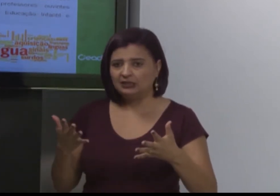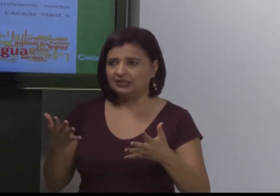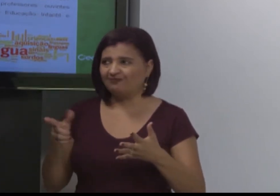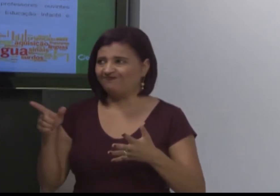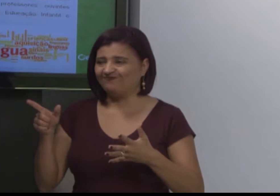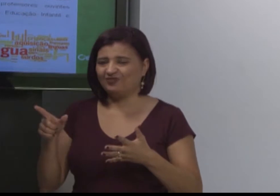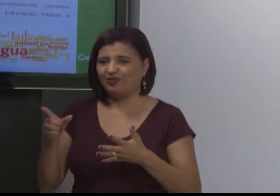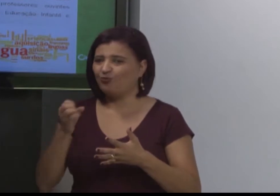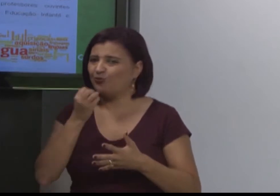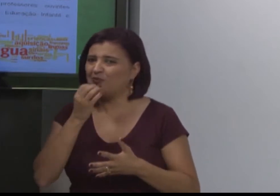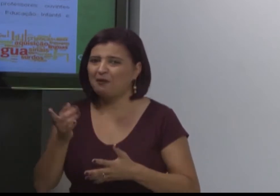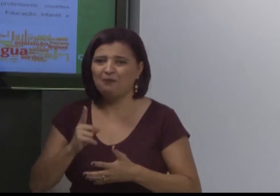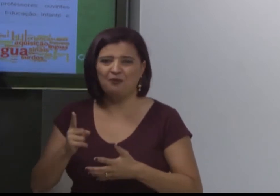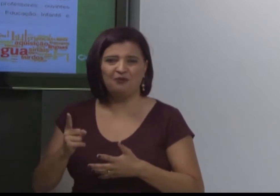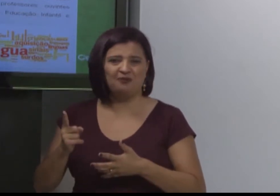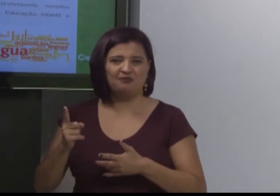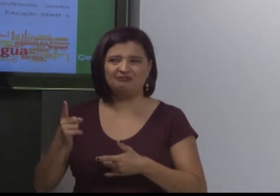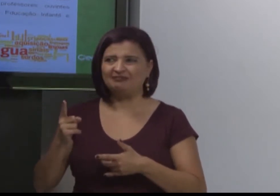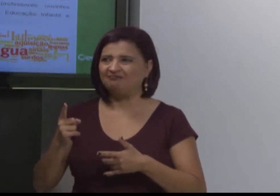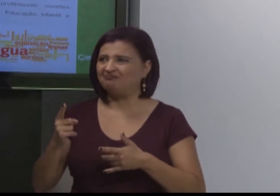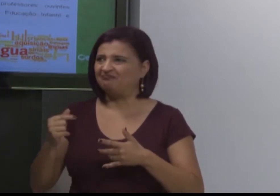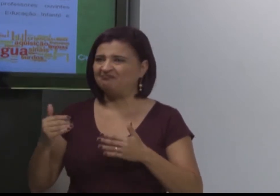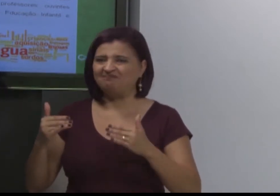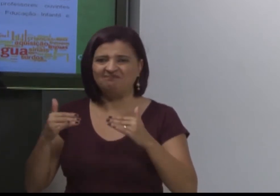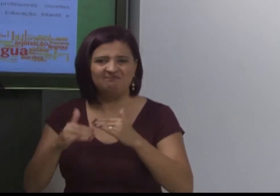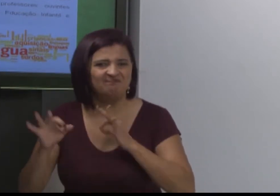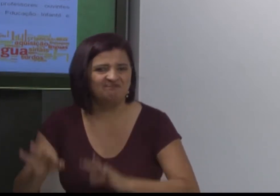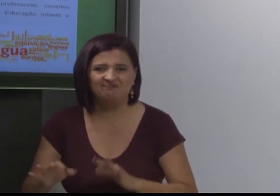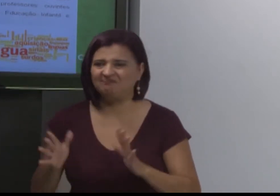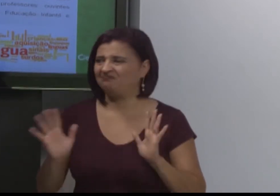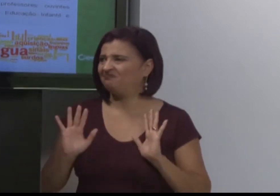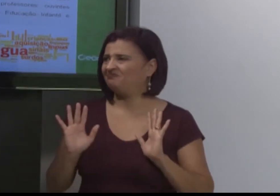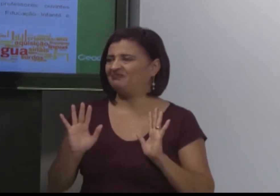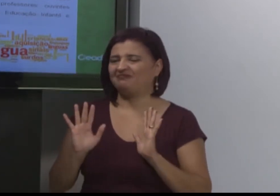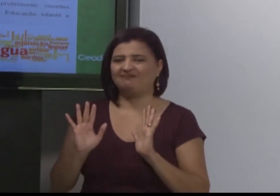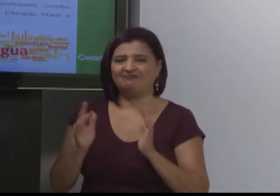percebe que aquele não é adequado àquela forma,